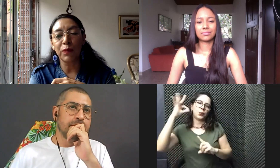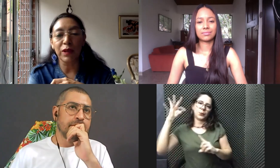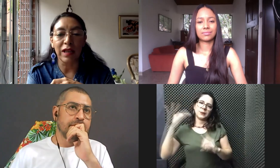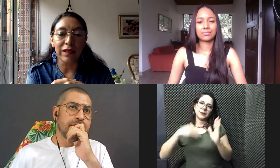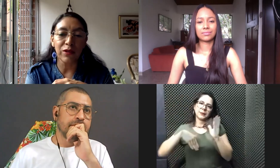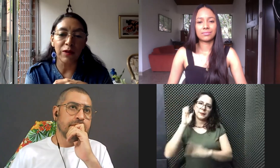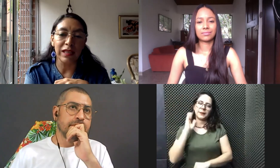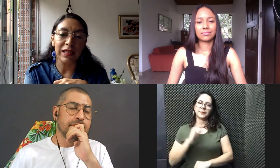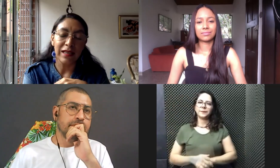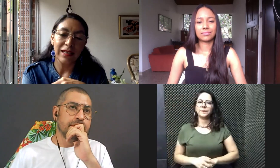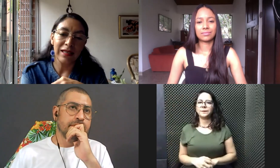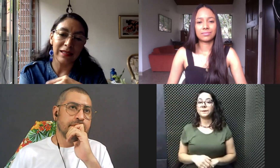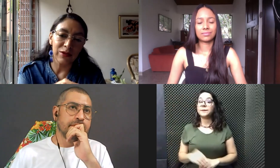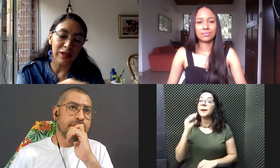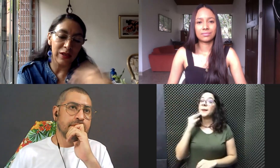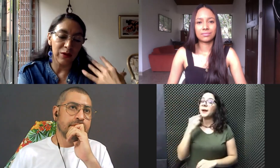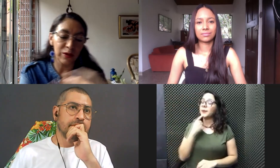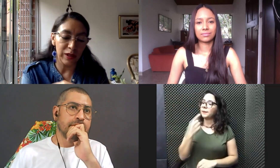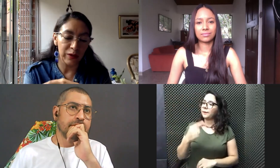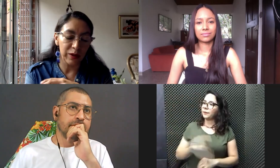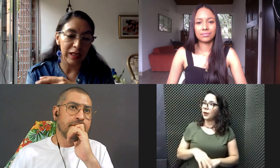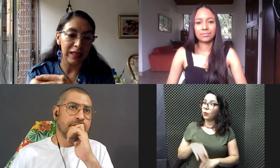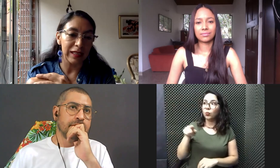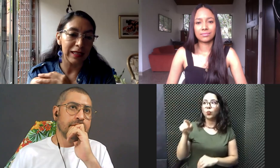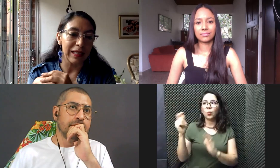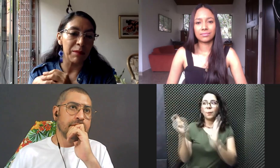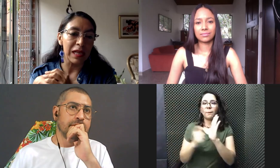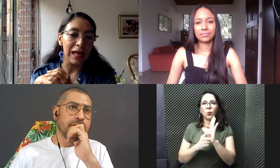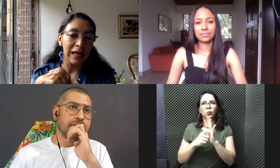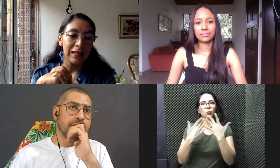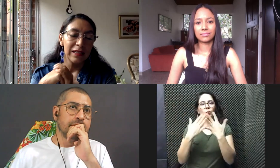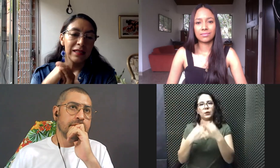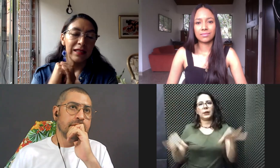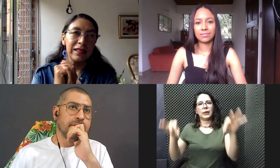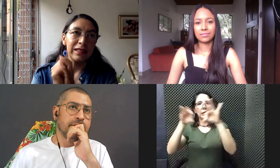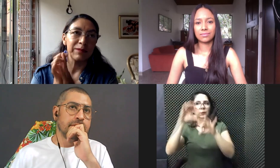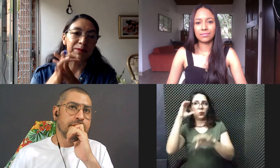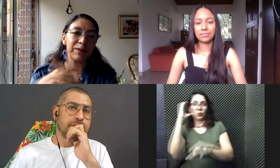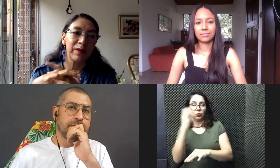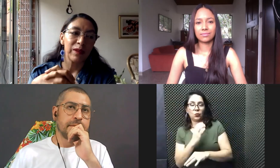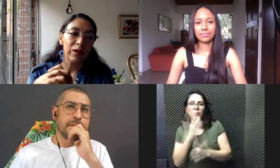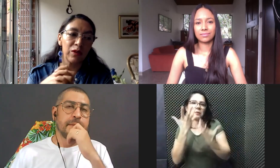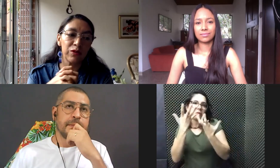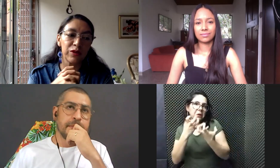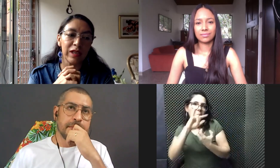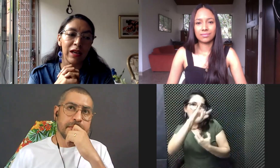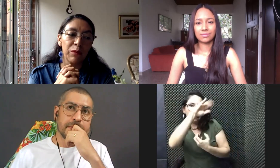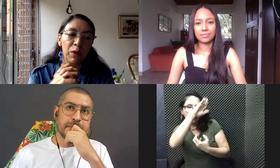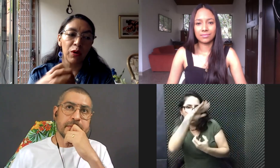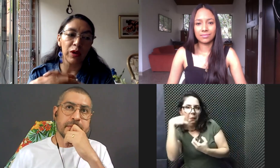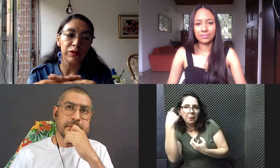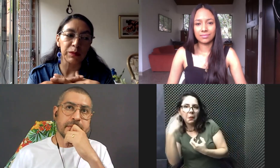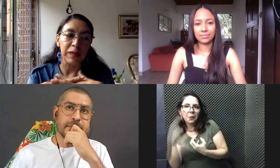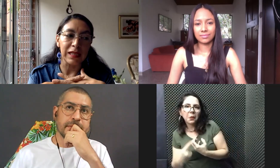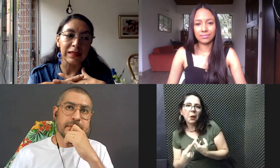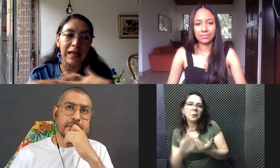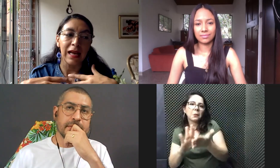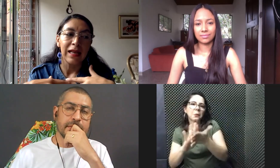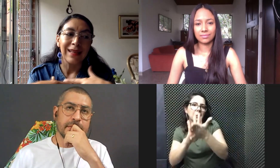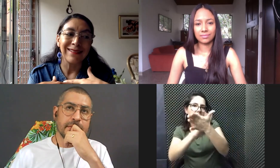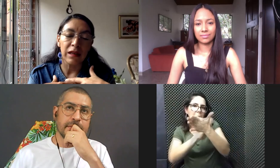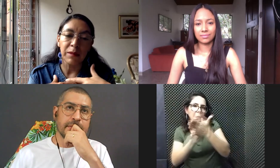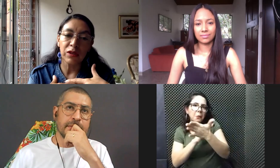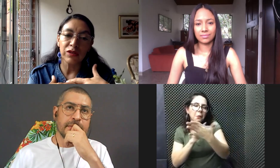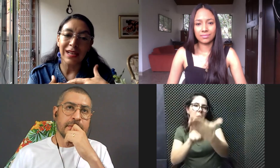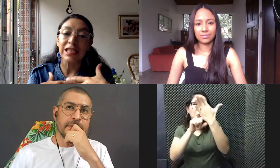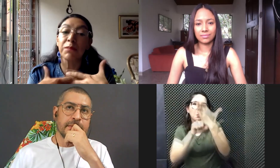muy importante, Giovanni, y en eso quiero que Camila eh, nos regale un poco de su experiencia